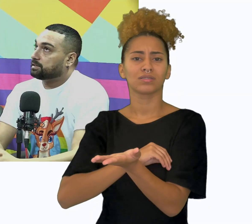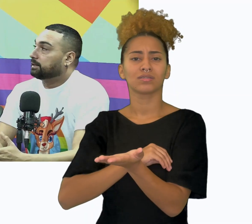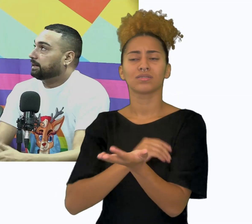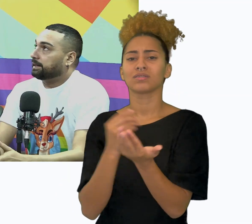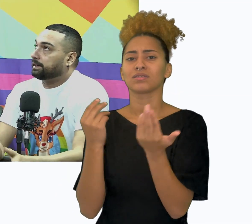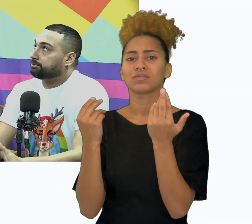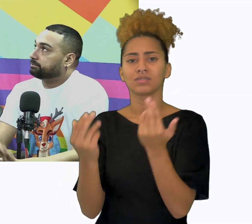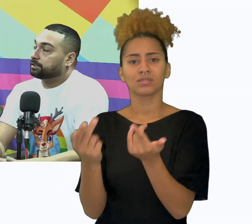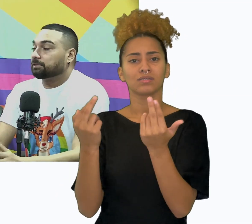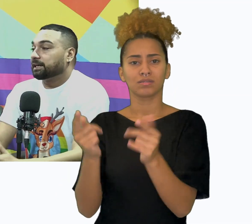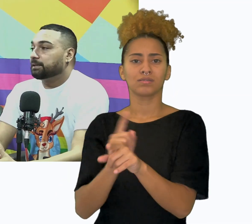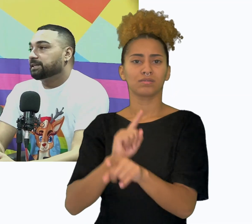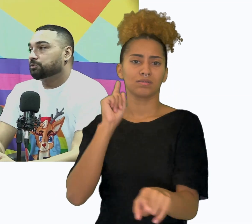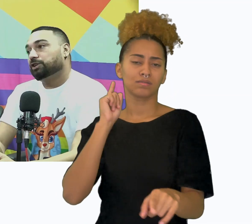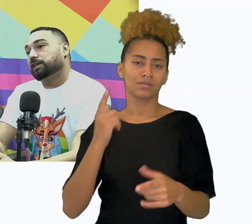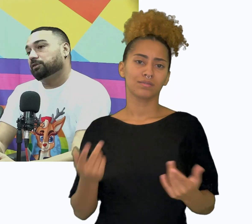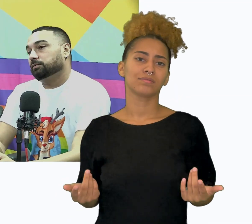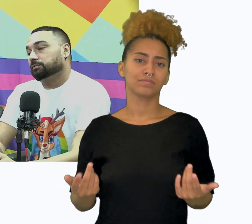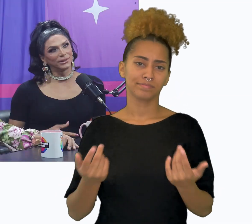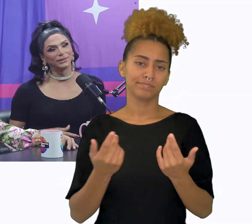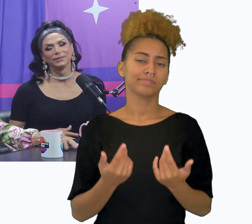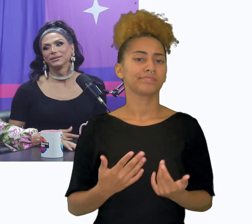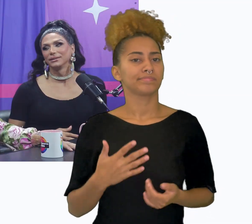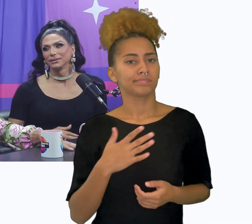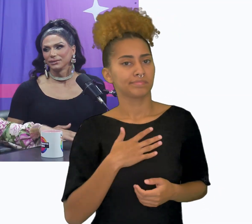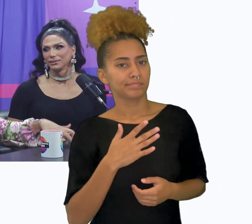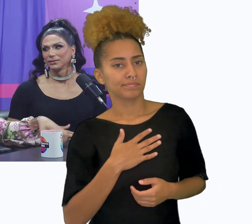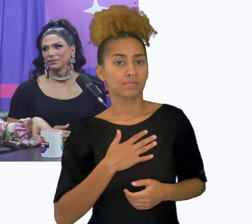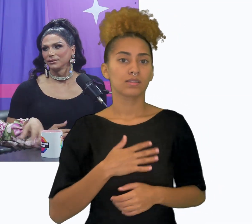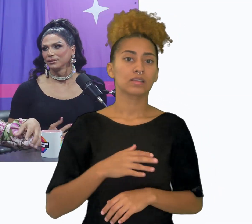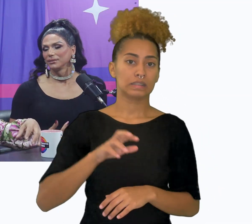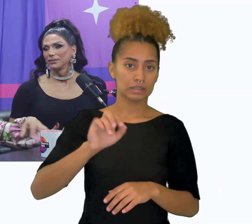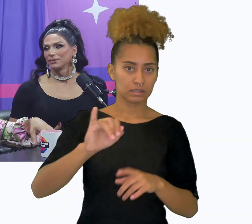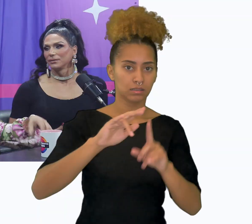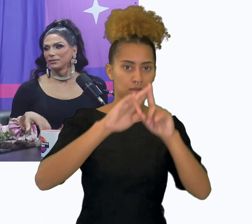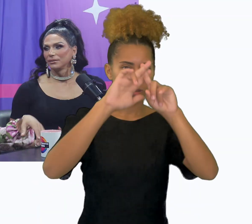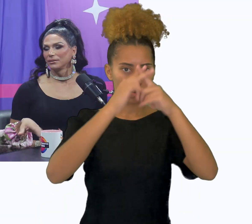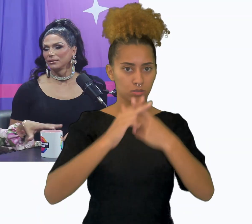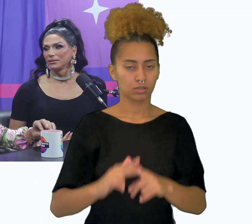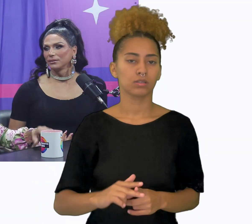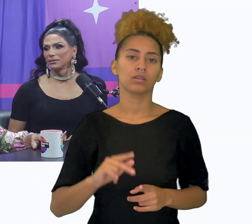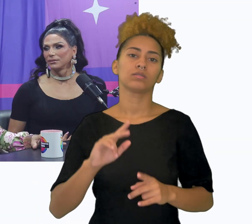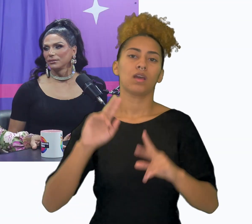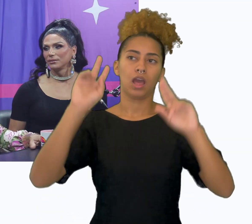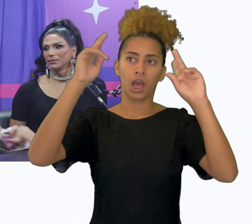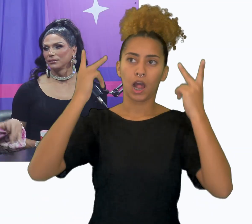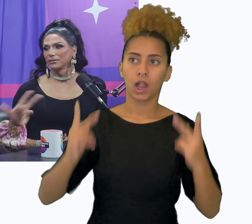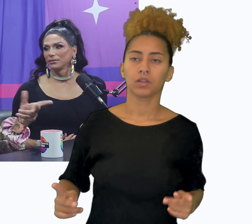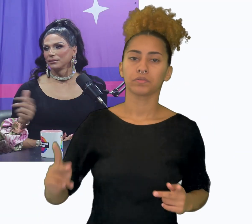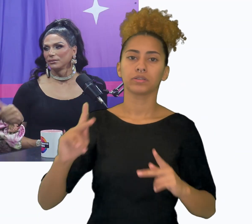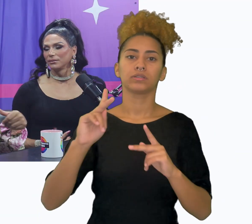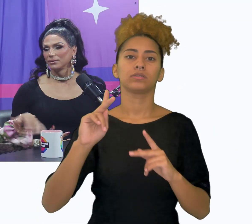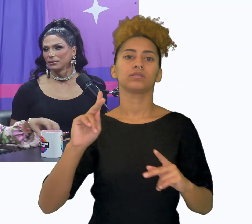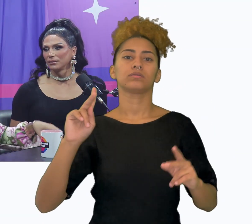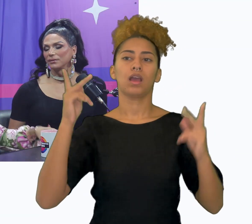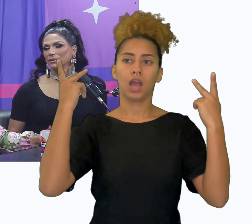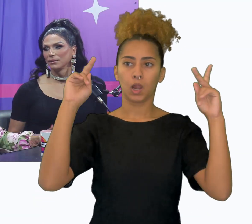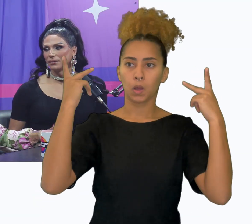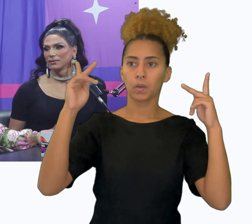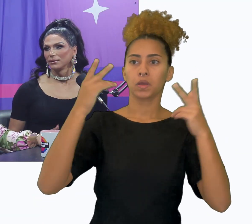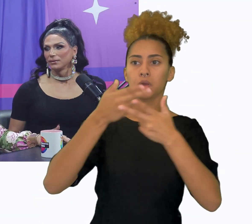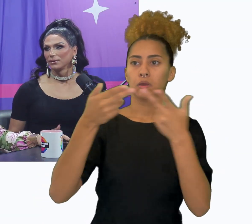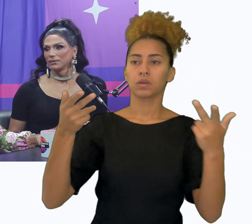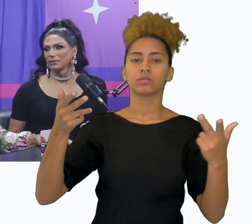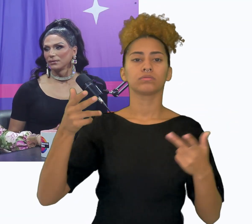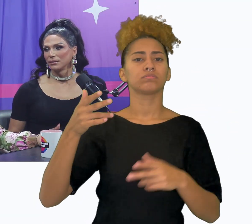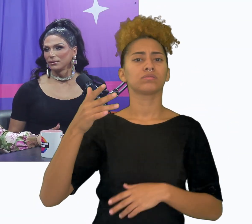meninas, ficam daquele mesmo jeito. Eu acho que se fosse corrigido pra hoje, o Halloween, que eu montava, quando eu dirigi o